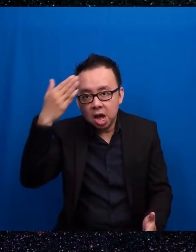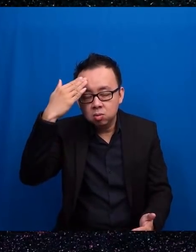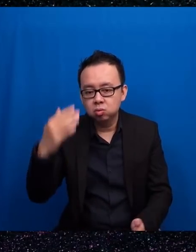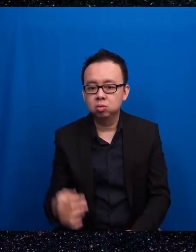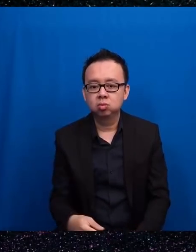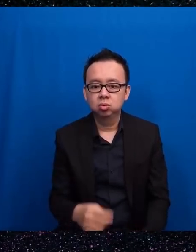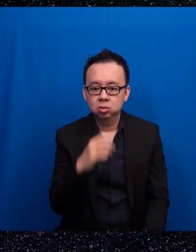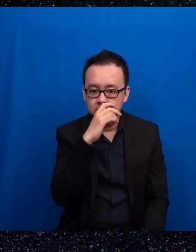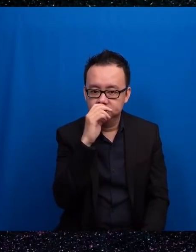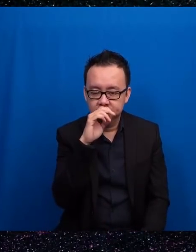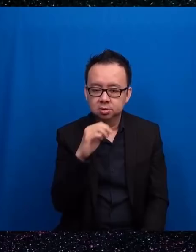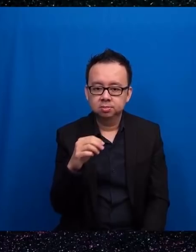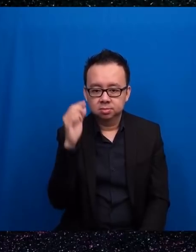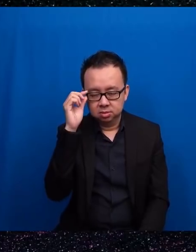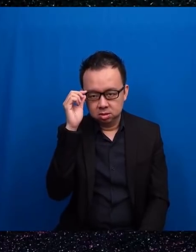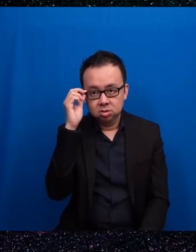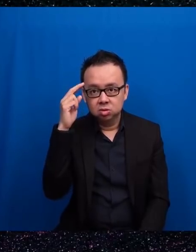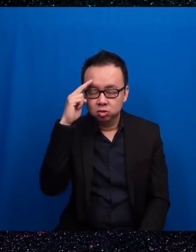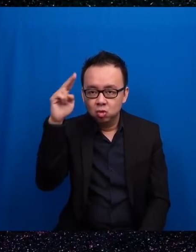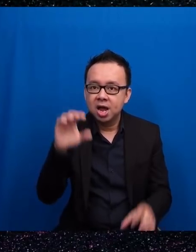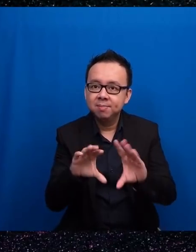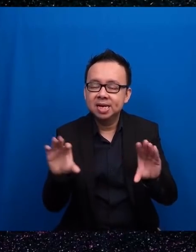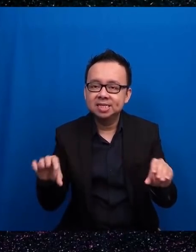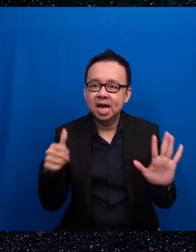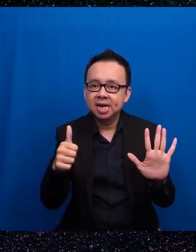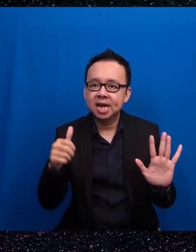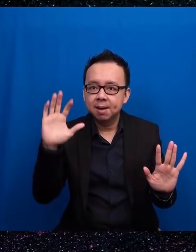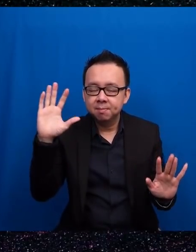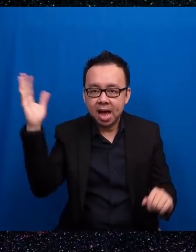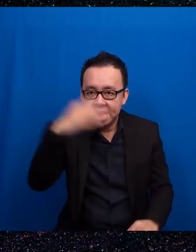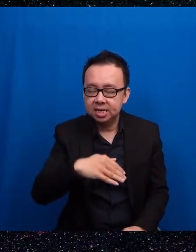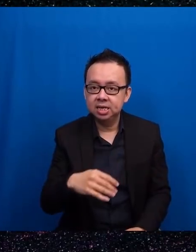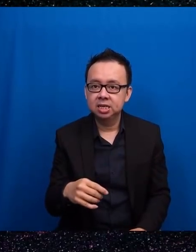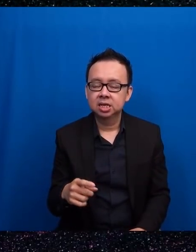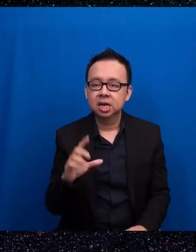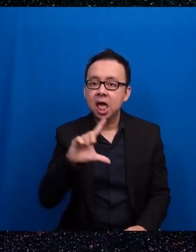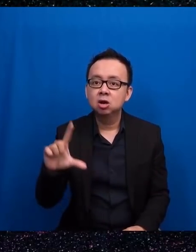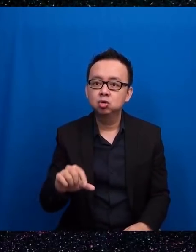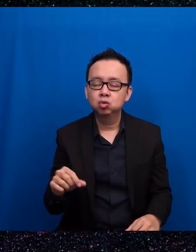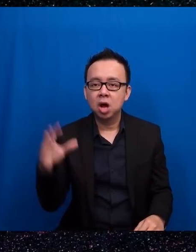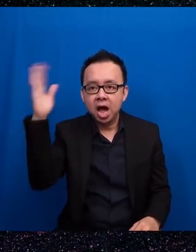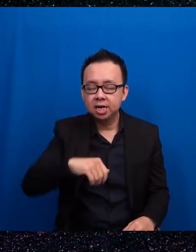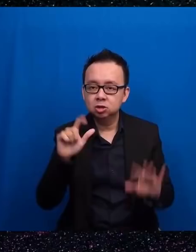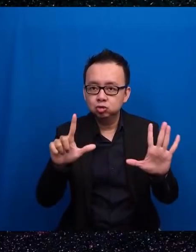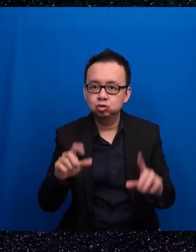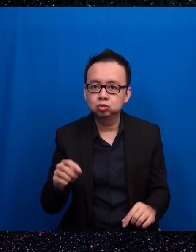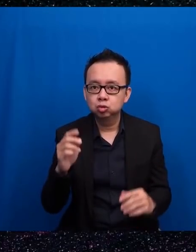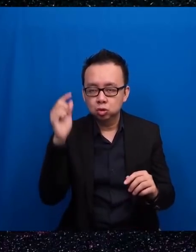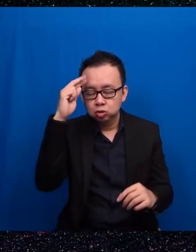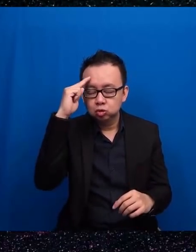bahwa Tuhan bekerja 6 hari, lalu hari ke-7 dia berhenti. Lalu sudah ada dari hukum